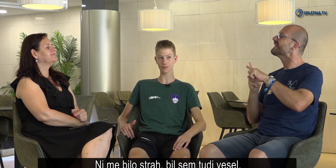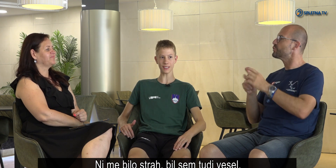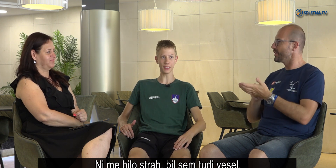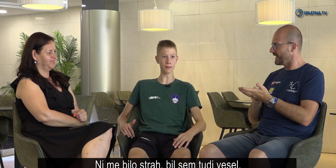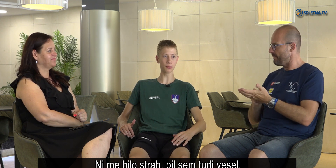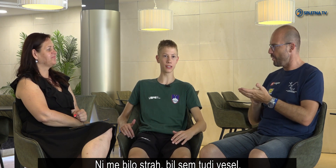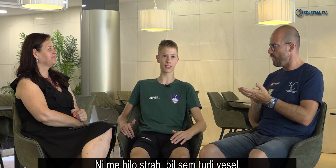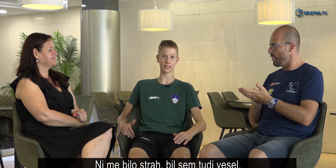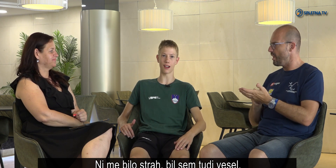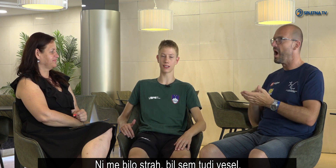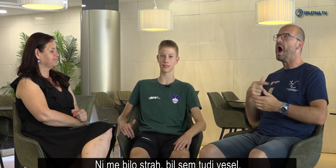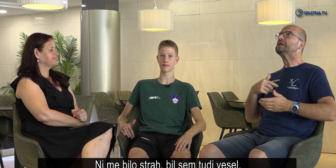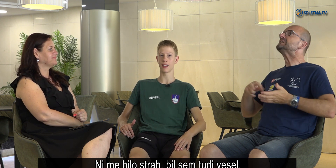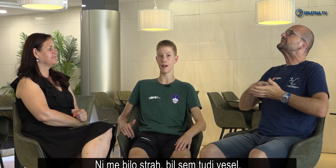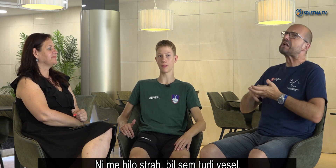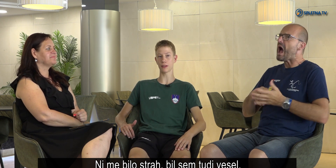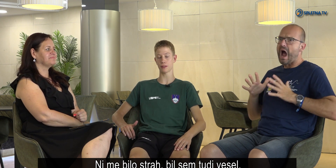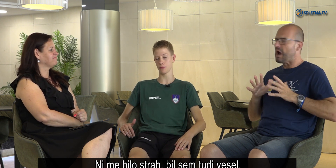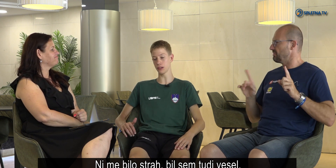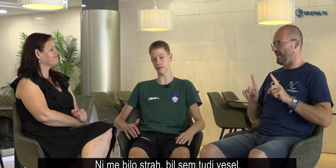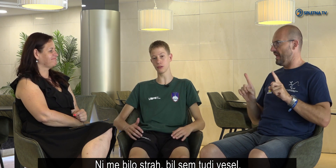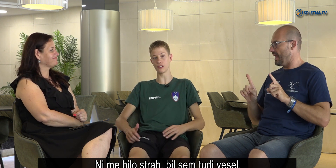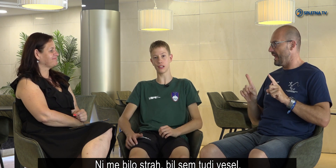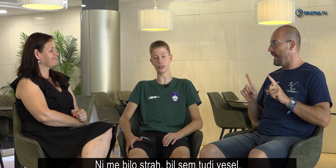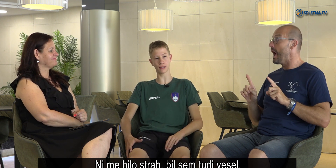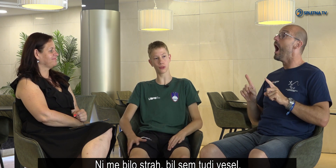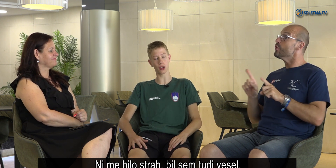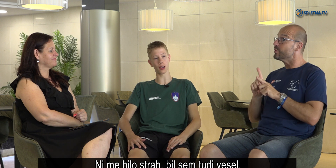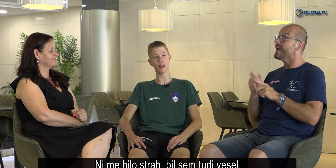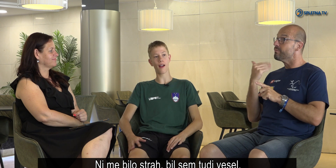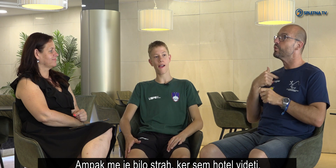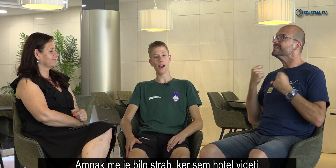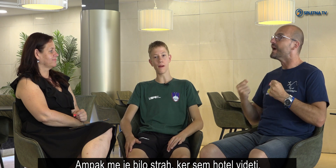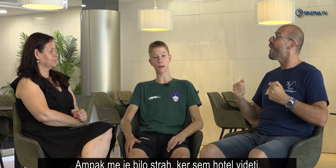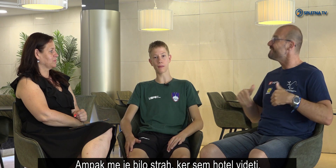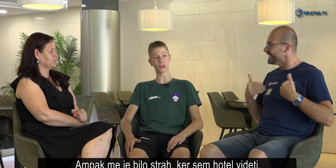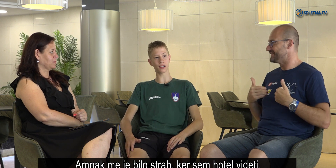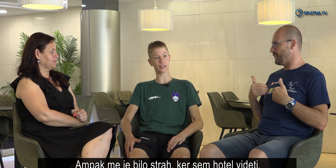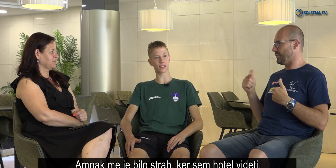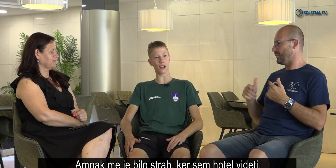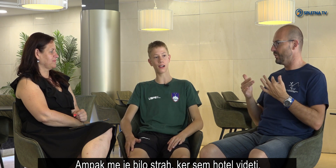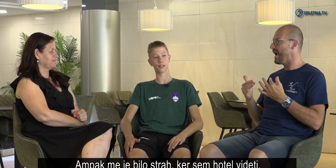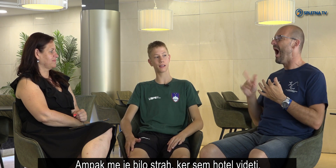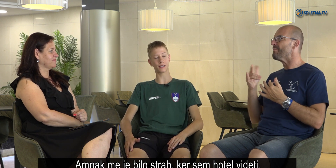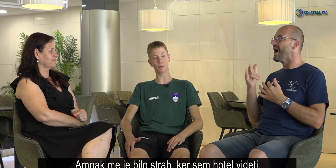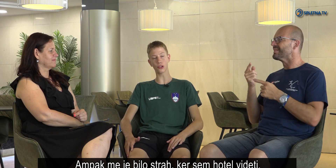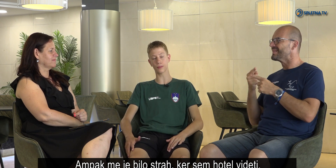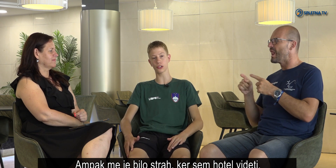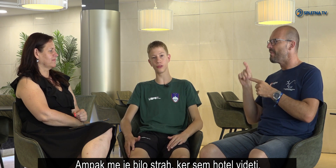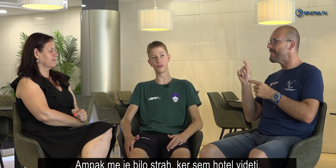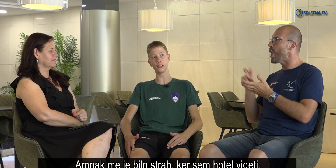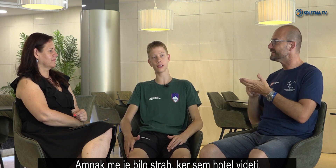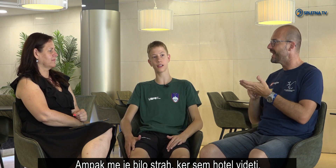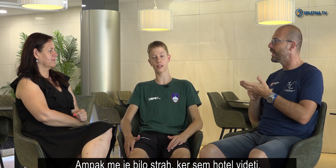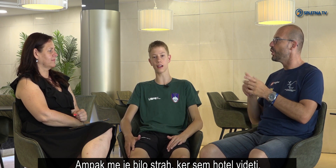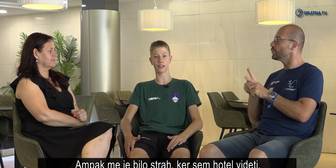Pač ni me bilo zdaj strah, ampak pač bil sem tudi vesel, da sem tukaj, ampak me je bilo tako strah, ker sem hotel pač